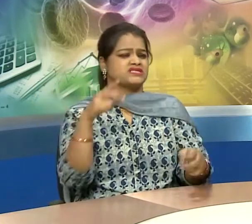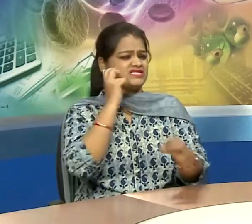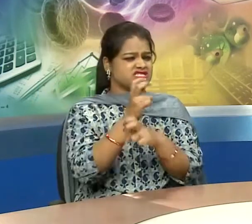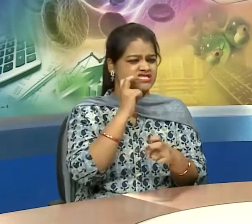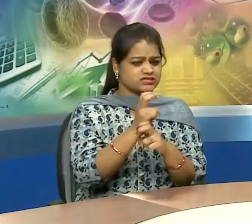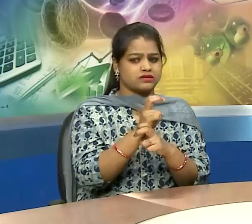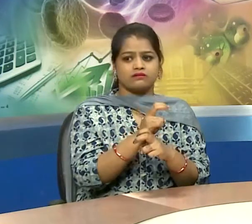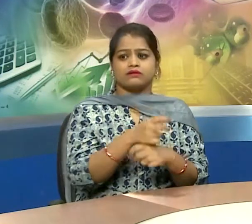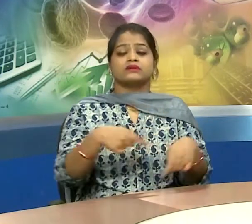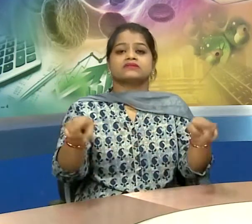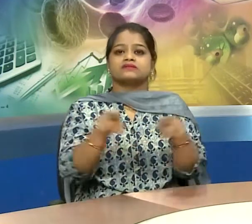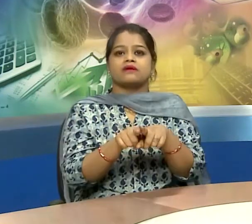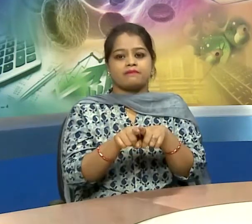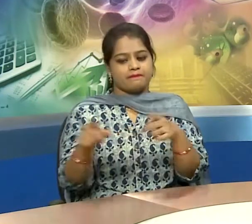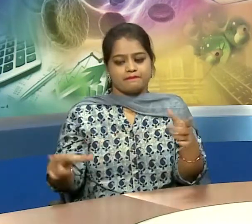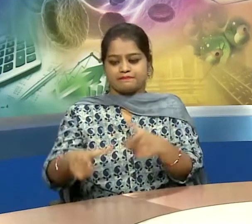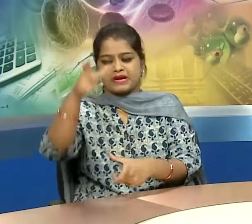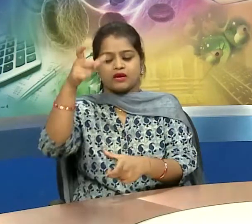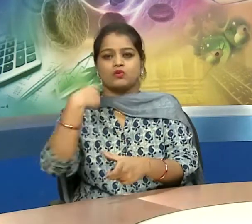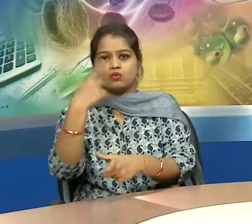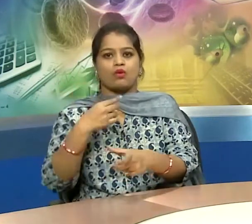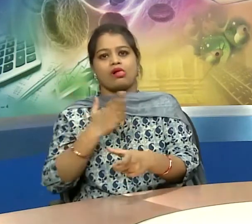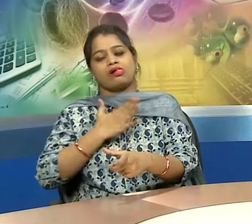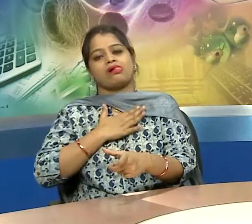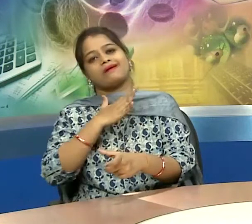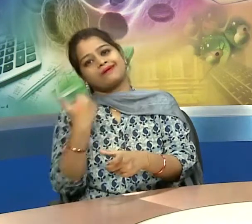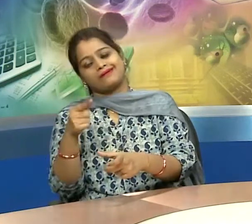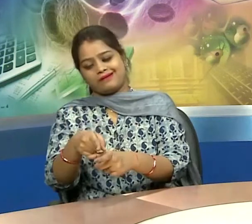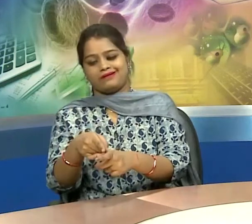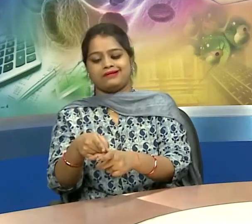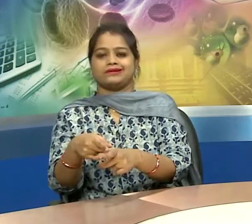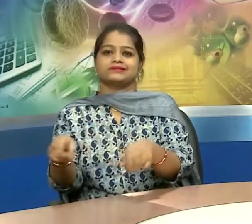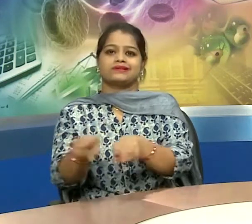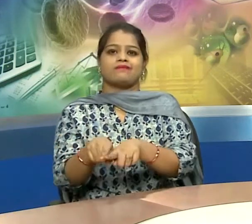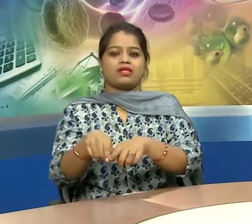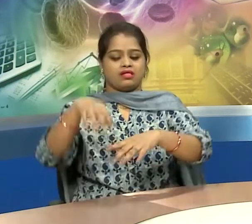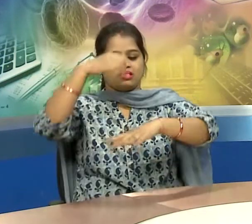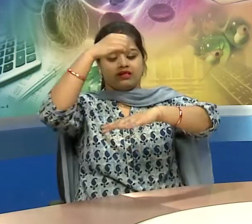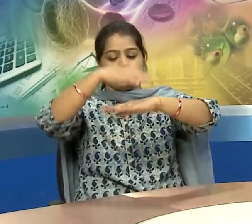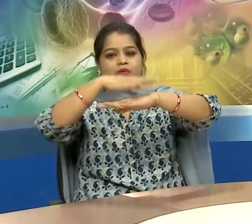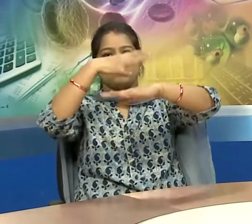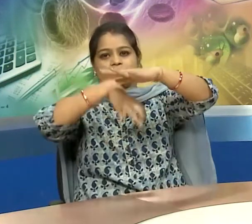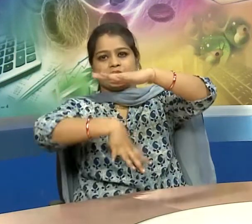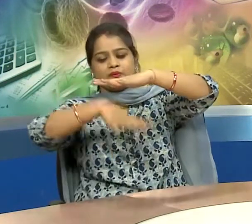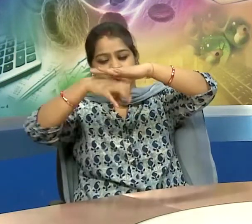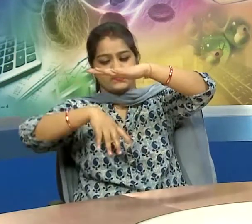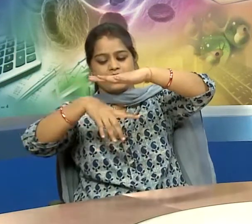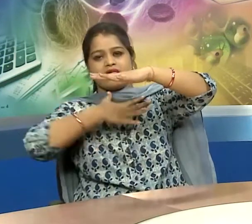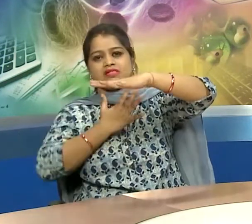ठूंठ कहलाता है, निर्जीव जड़ कहलाता है। उसमें